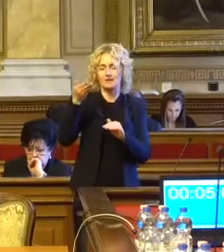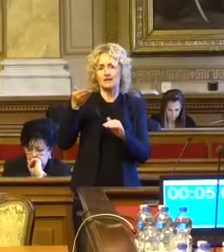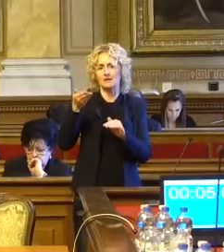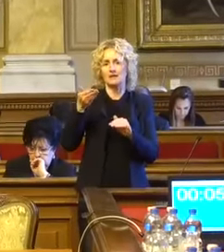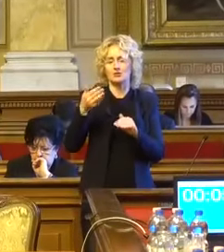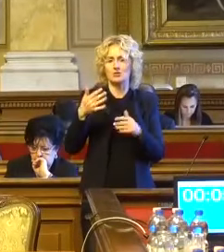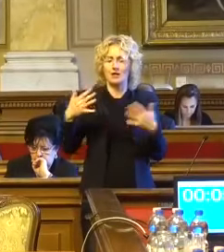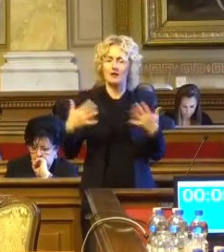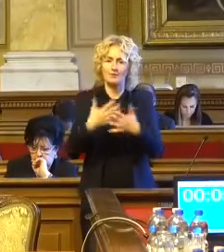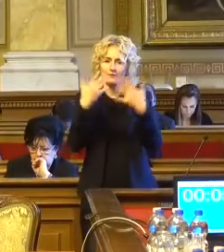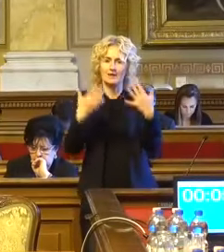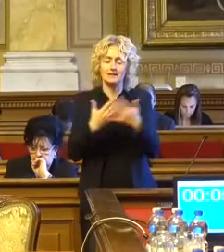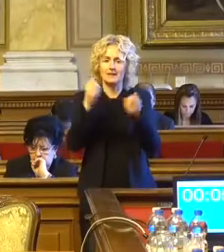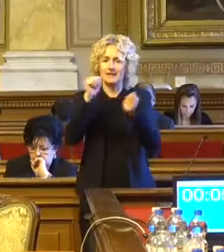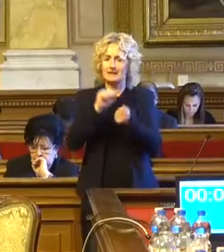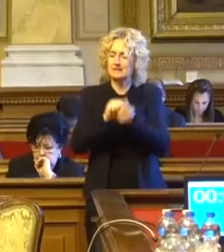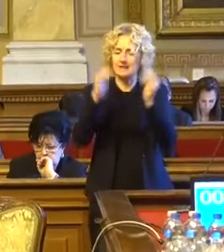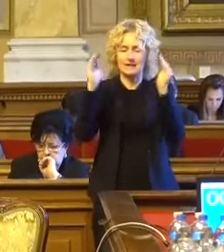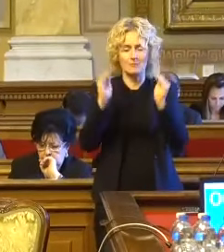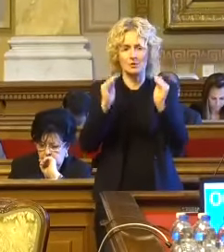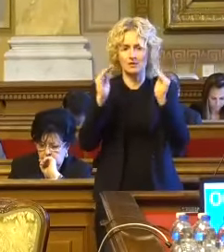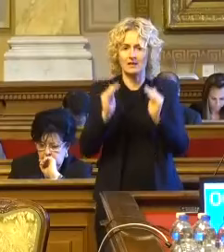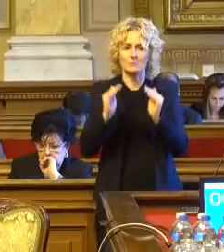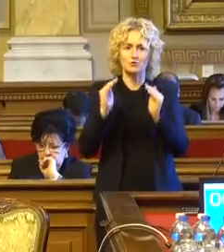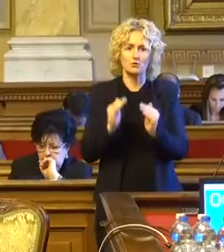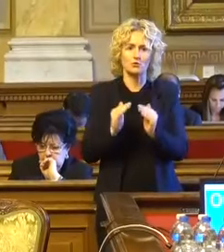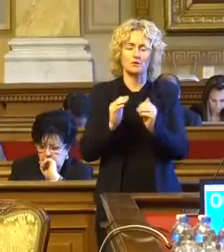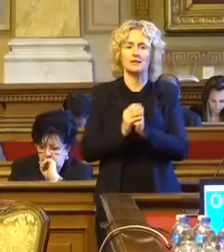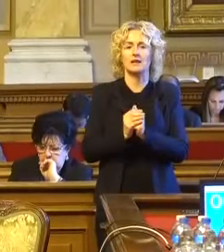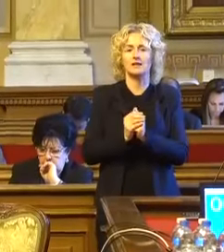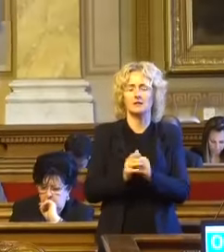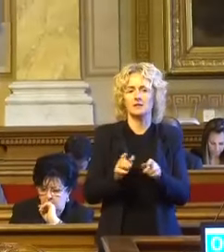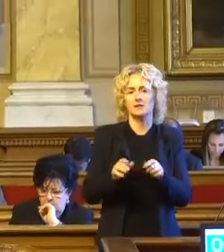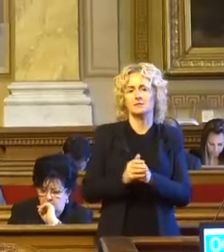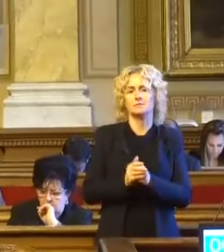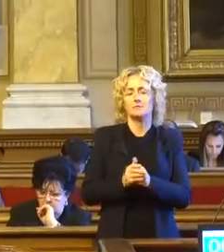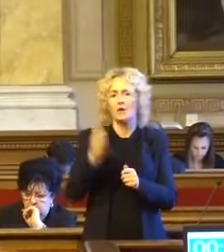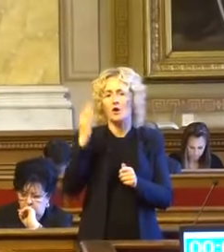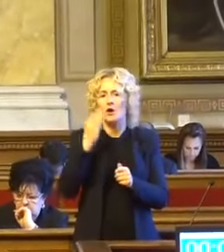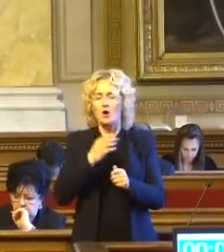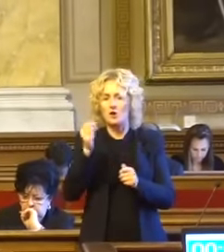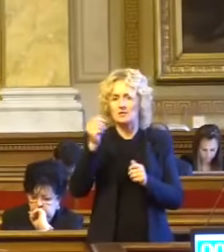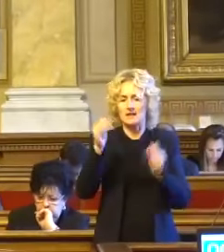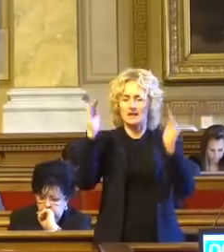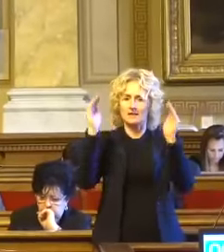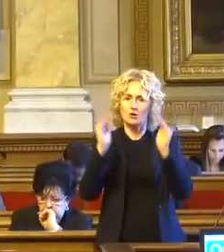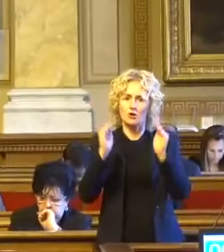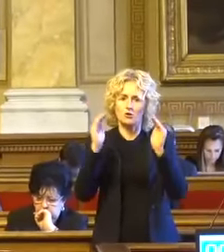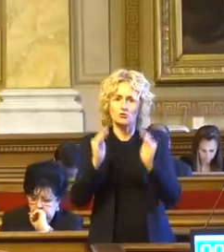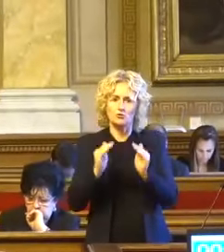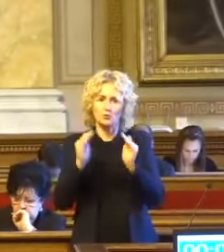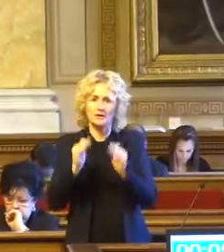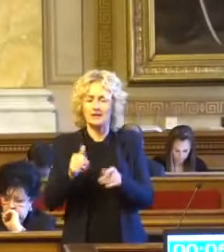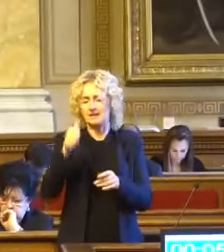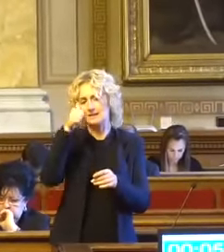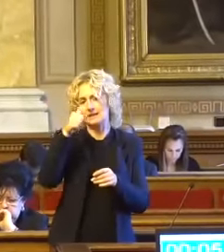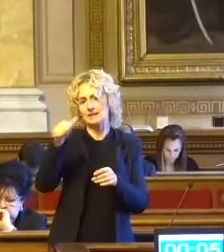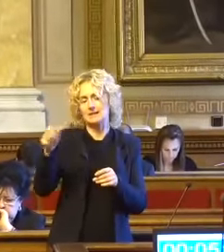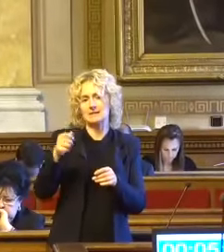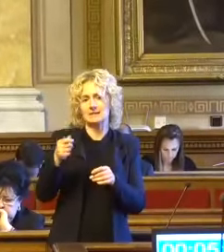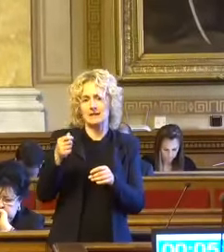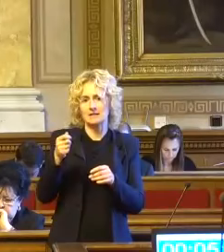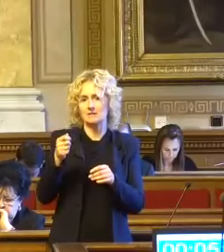se származna abból, ha az ellenkező irányba mondjuk lecsökkentenénk az árakat ugyanígy ebben a 100 forinttal. Tehát ez nem